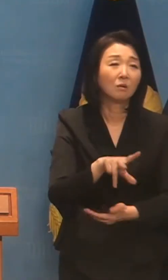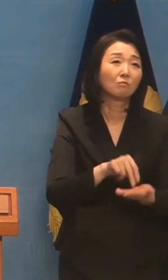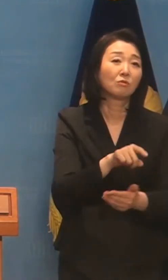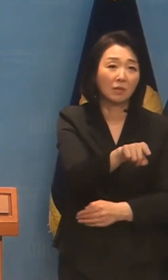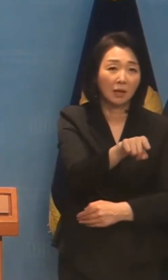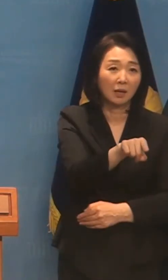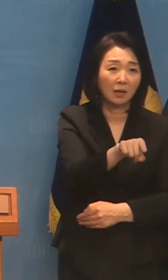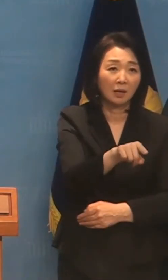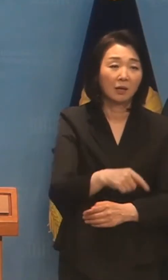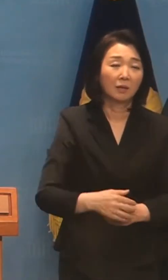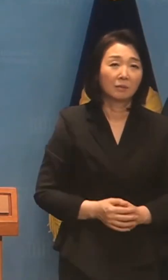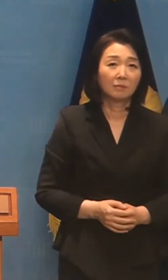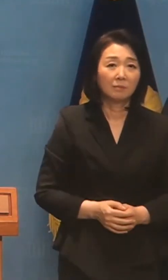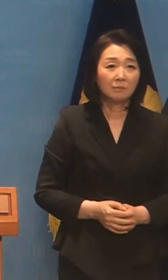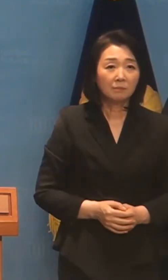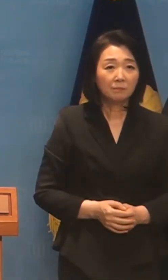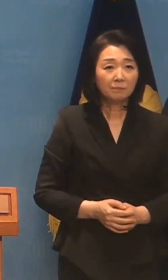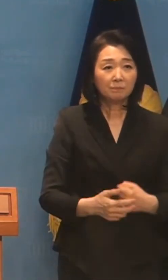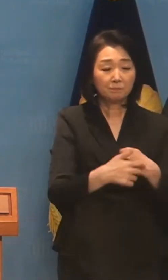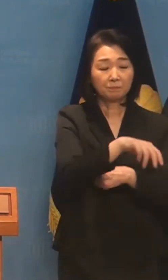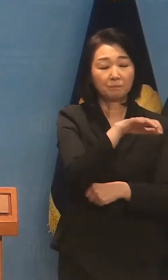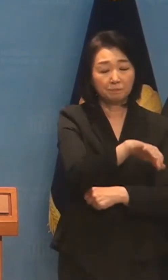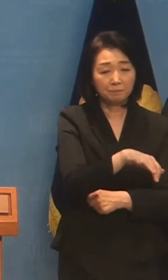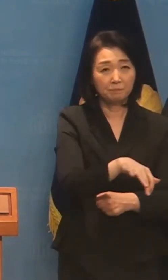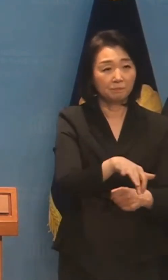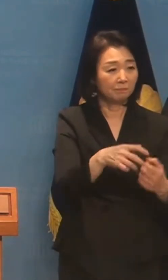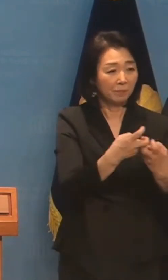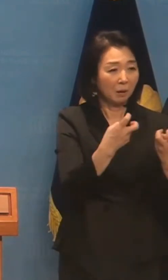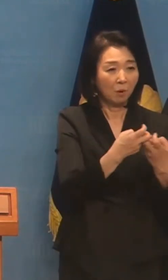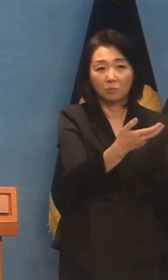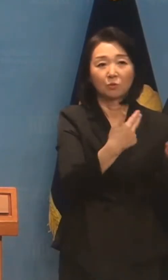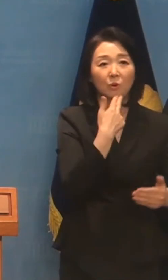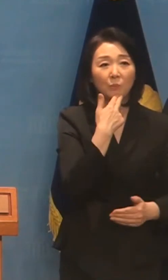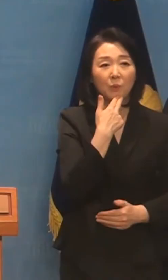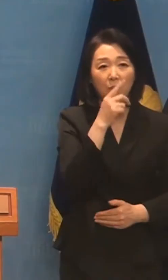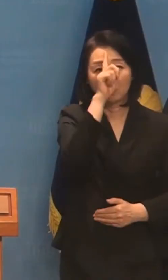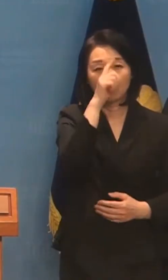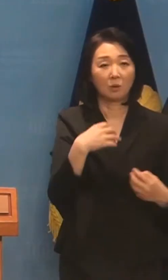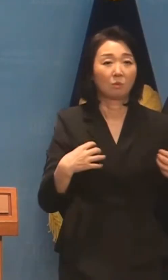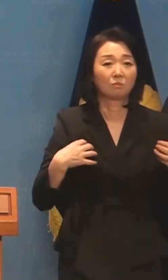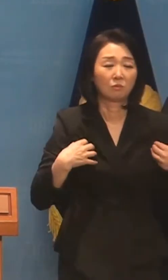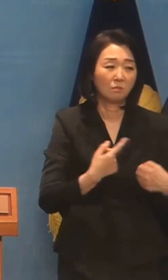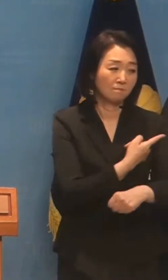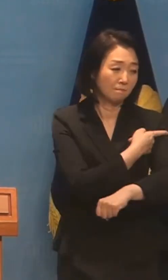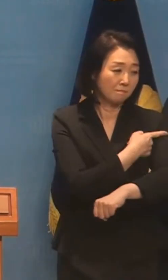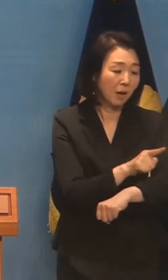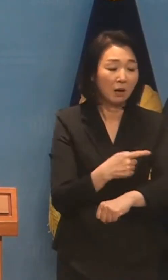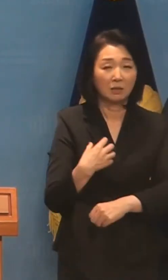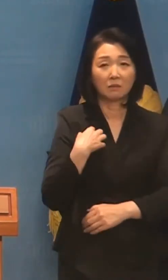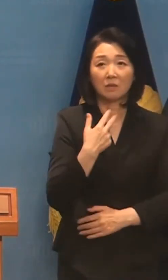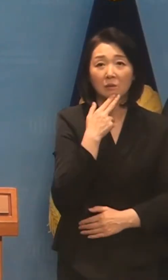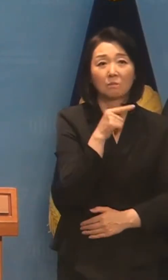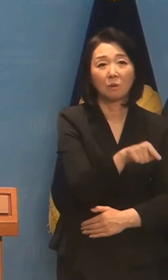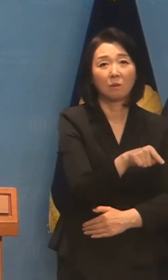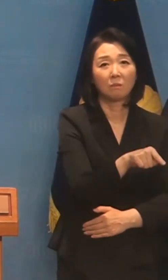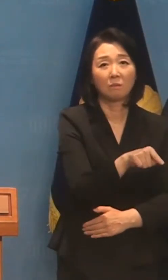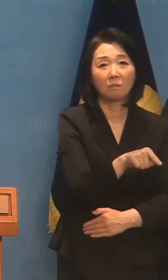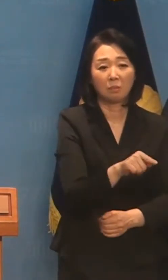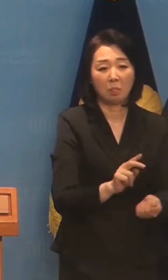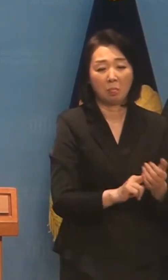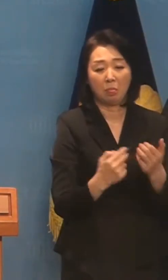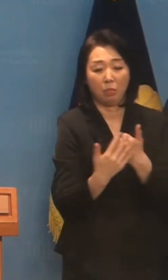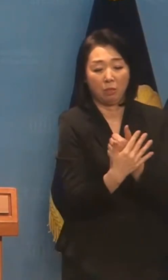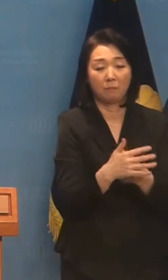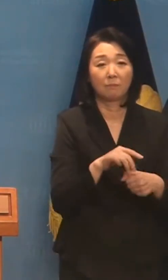공급자에 대한 대책도 내놓지 않고 있습니다. 정부의 무능과 무책임을 가리기 위한